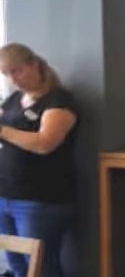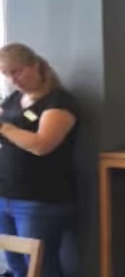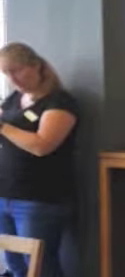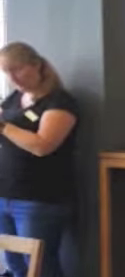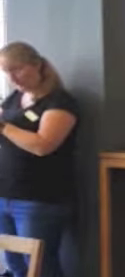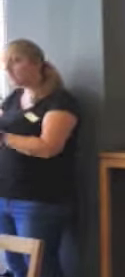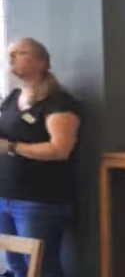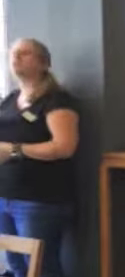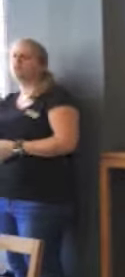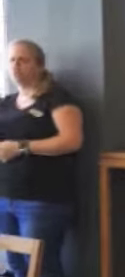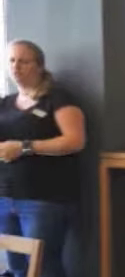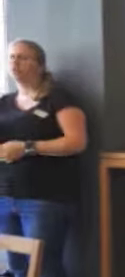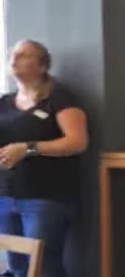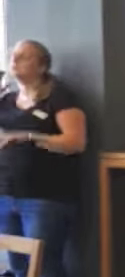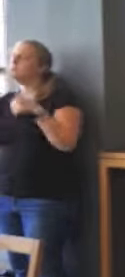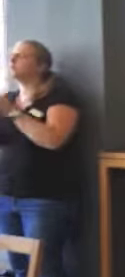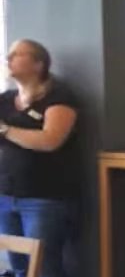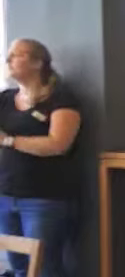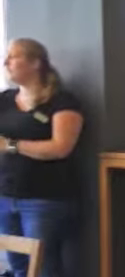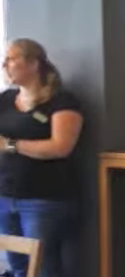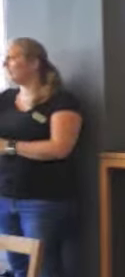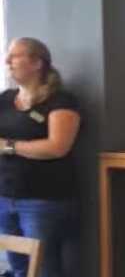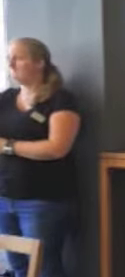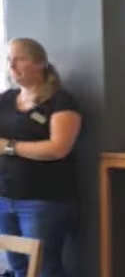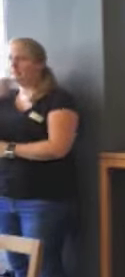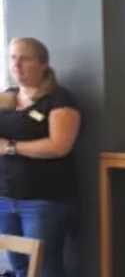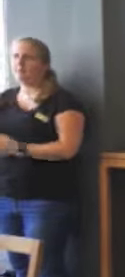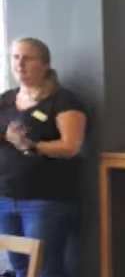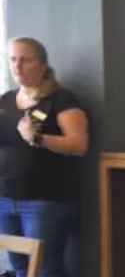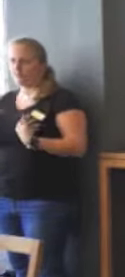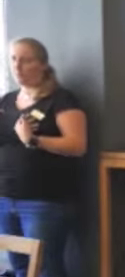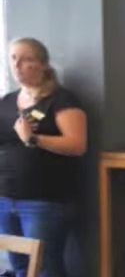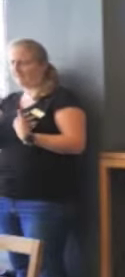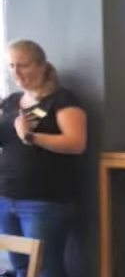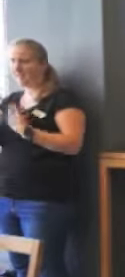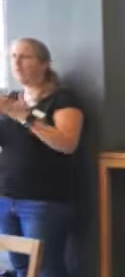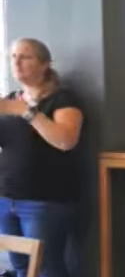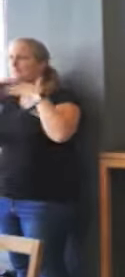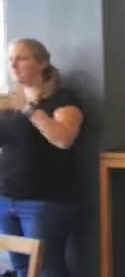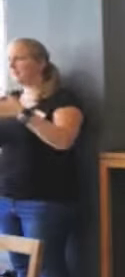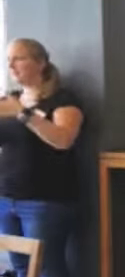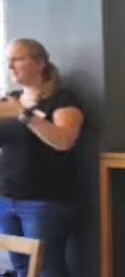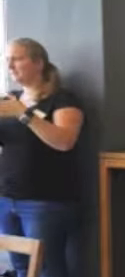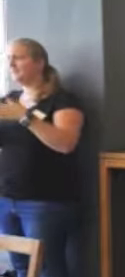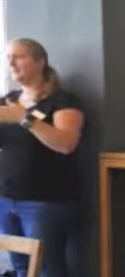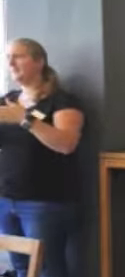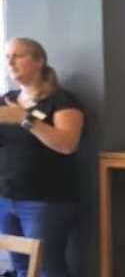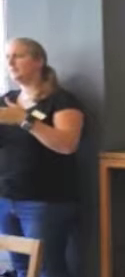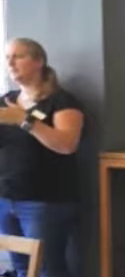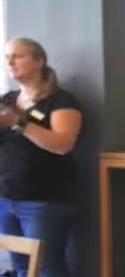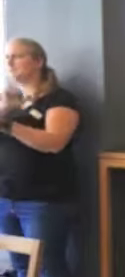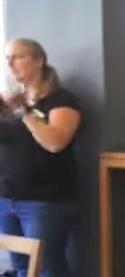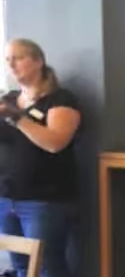Men... Ja, det sociala företaget, det enda vi får, vi har dels arbetsledning åt Ljusnarsbergs kommun för